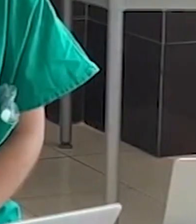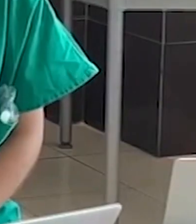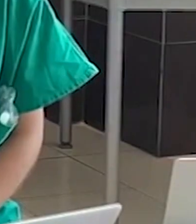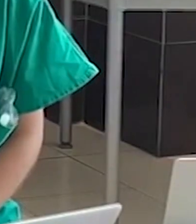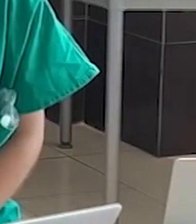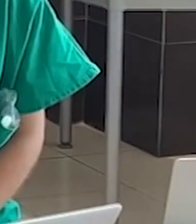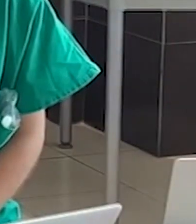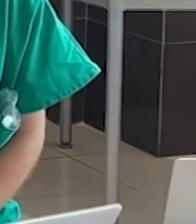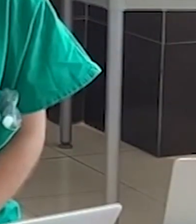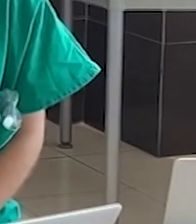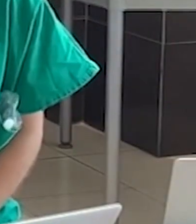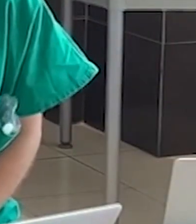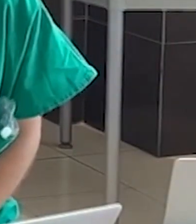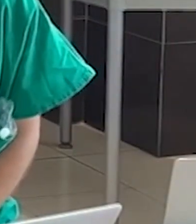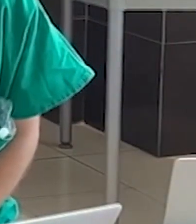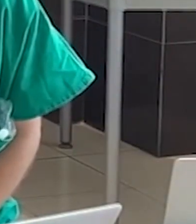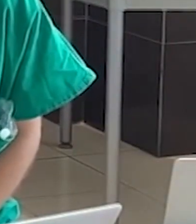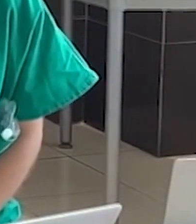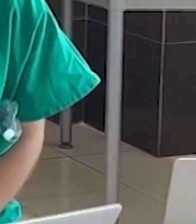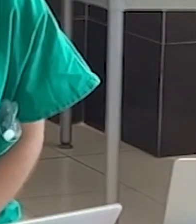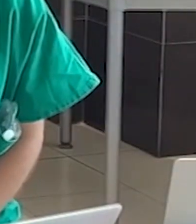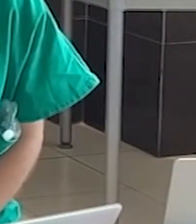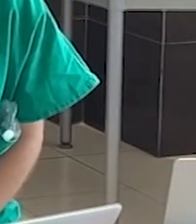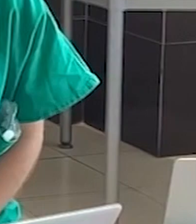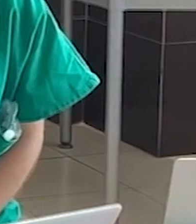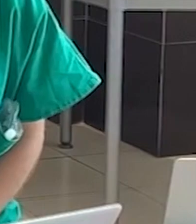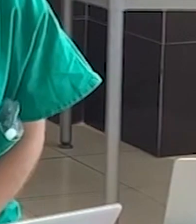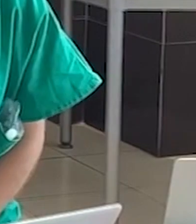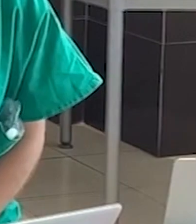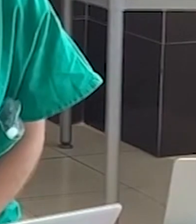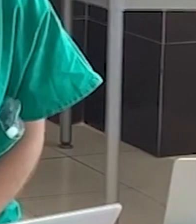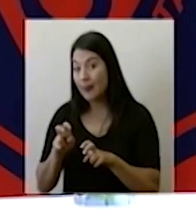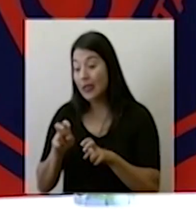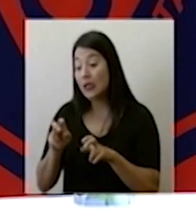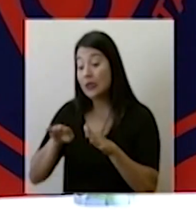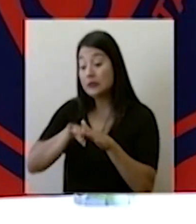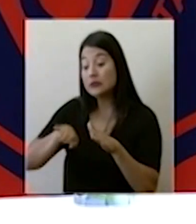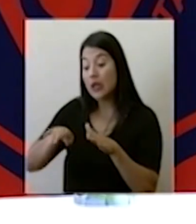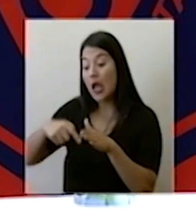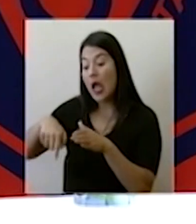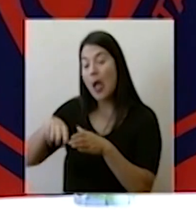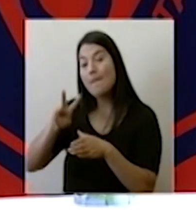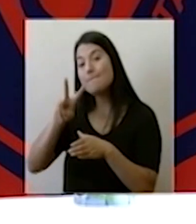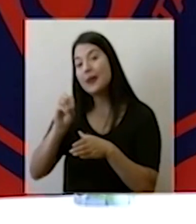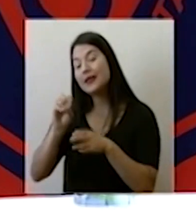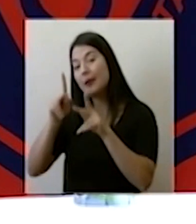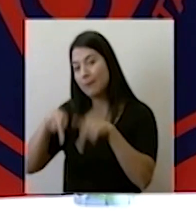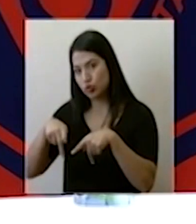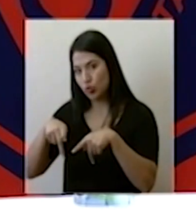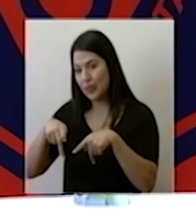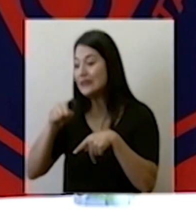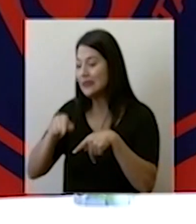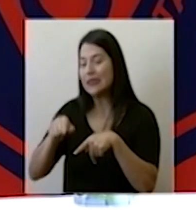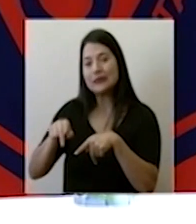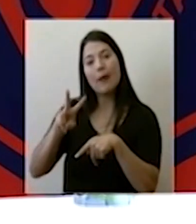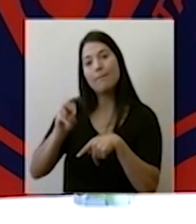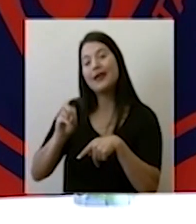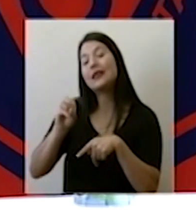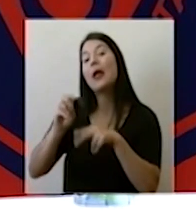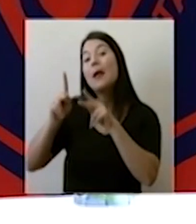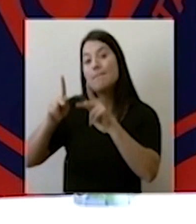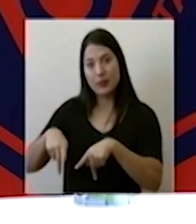viajaron con otras 110 personas y la prueba de detección se efectuó a 20 personas más. Además, todos los viajeros fueron